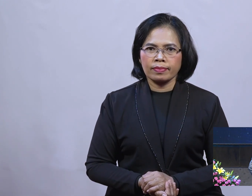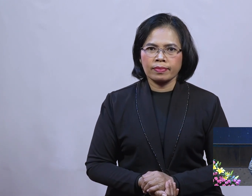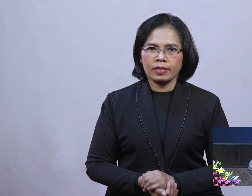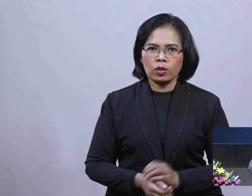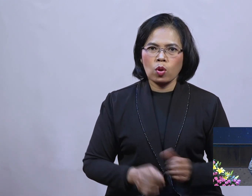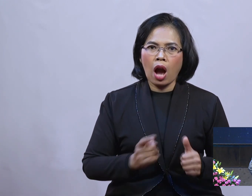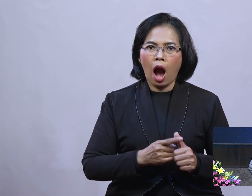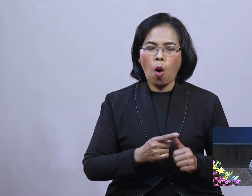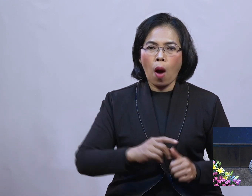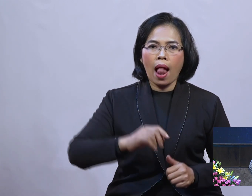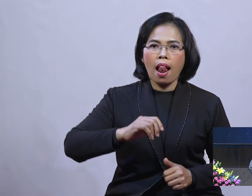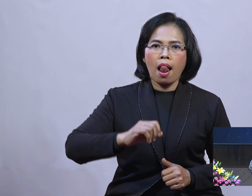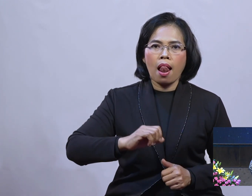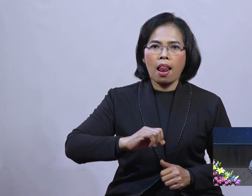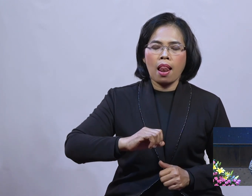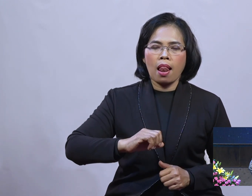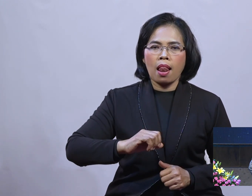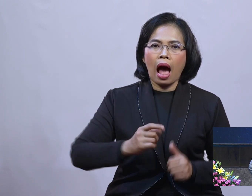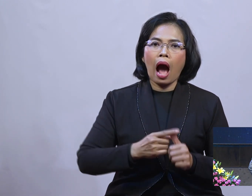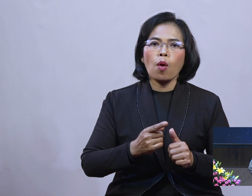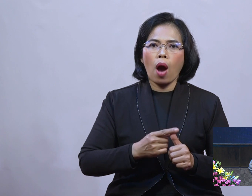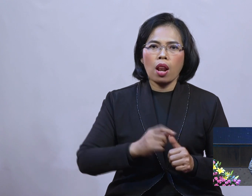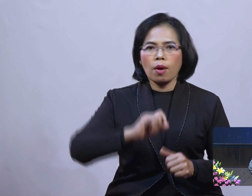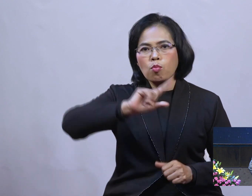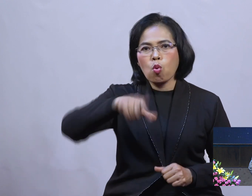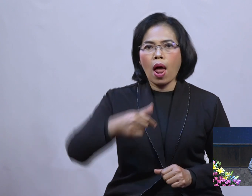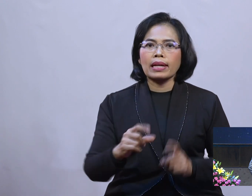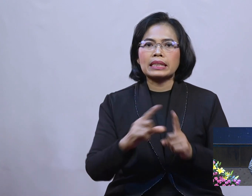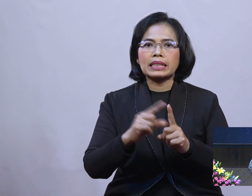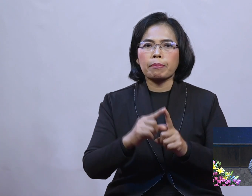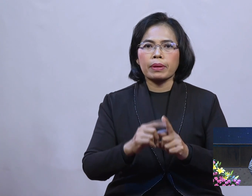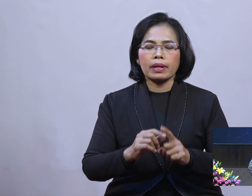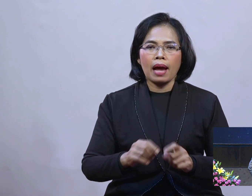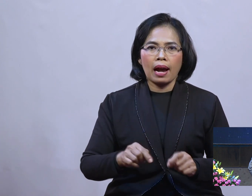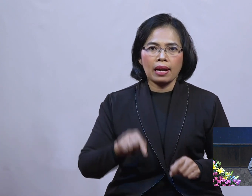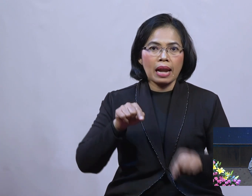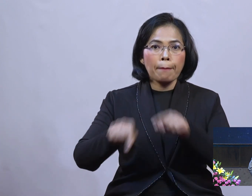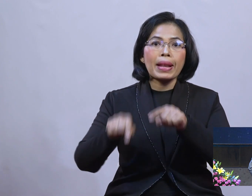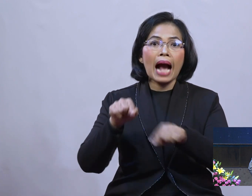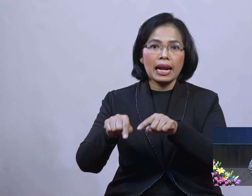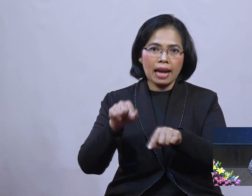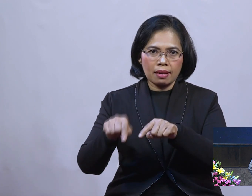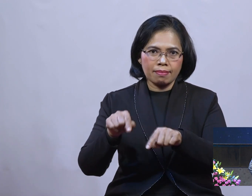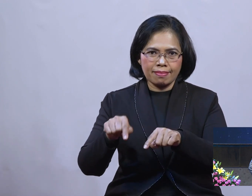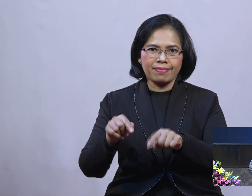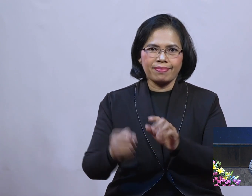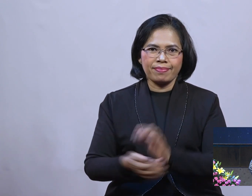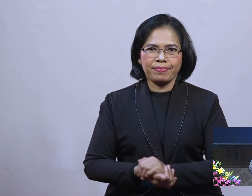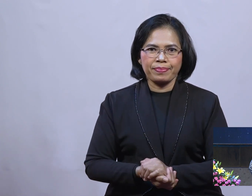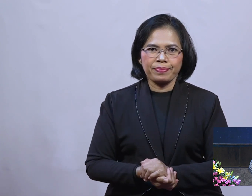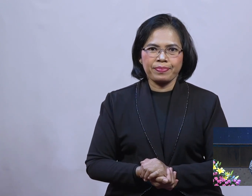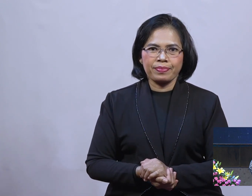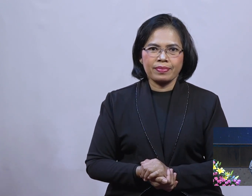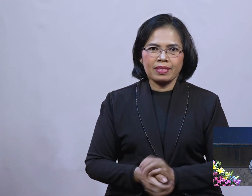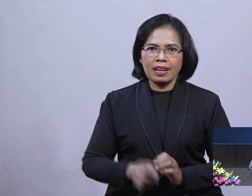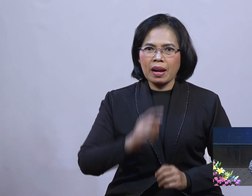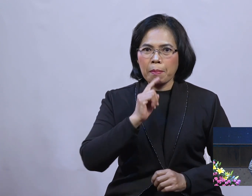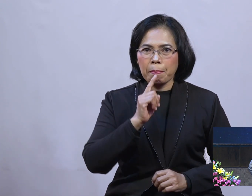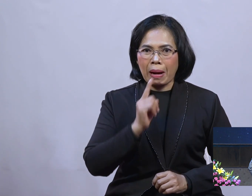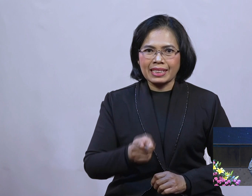Hai itu awal Januari awal Desember bangsa ya Hai akan ada Pilkada yang Hai